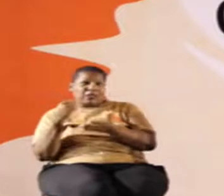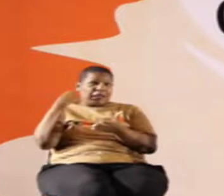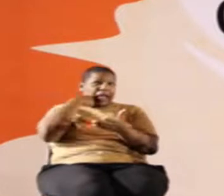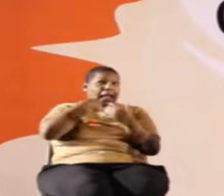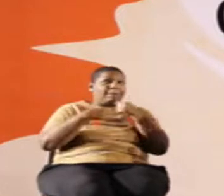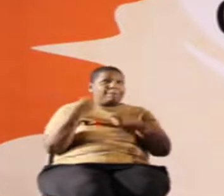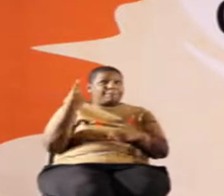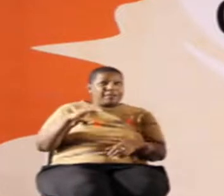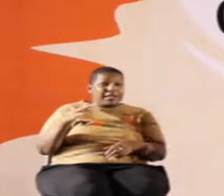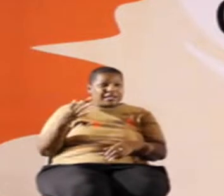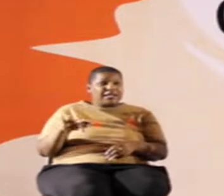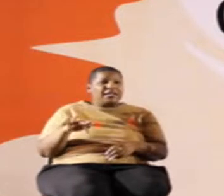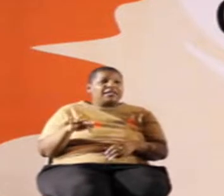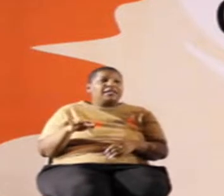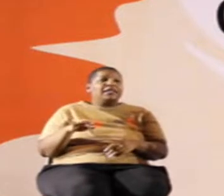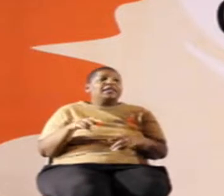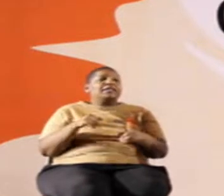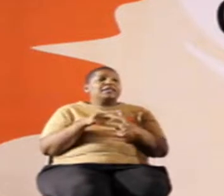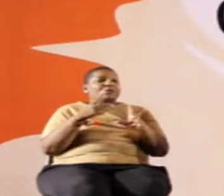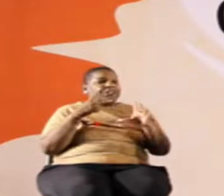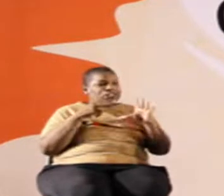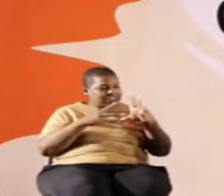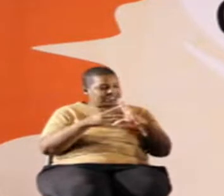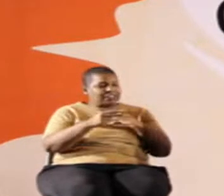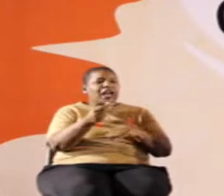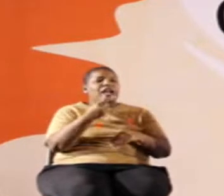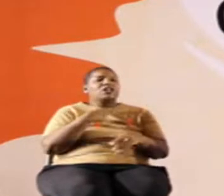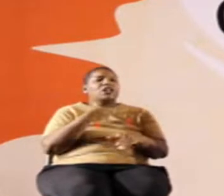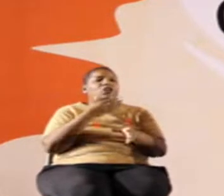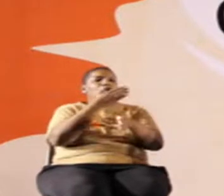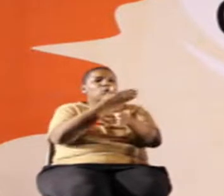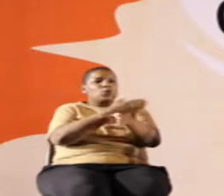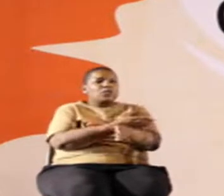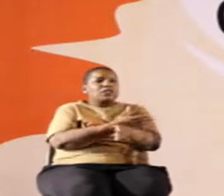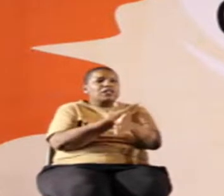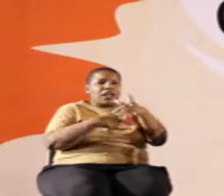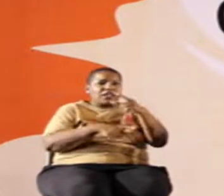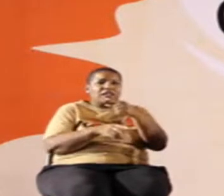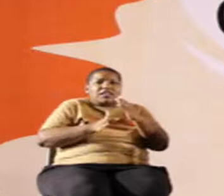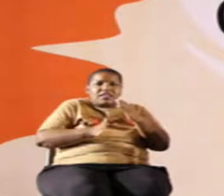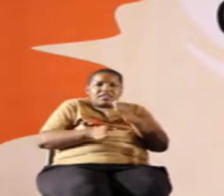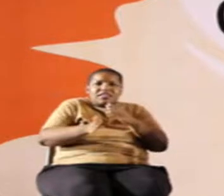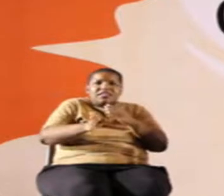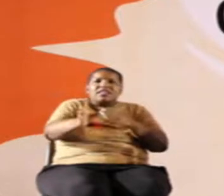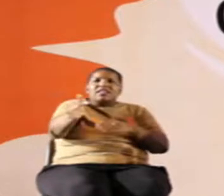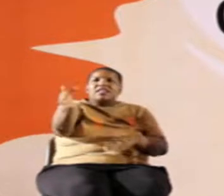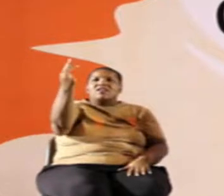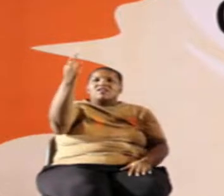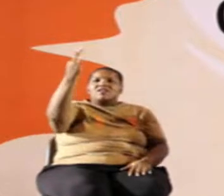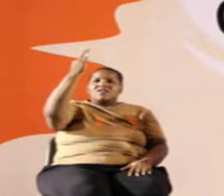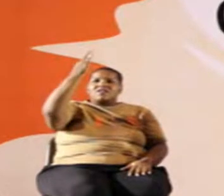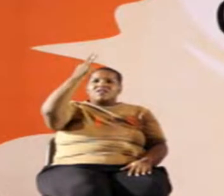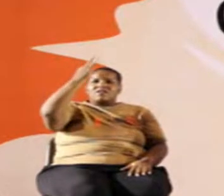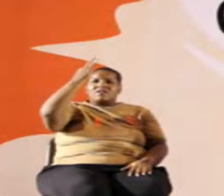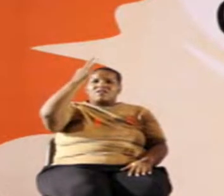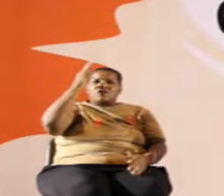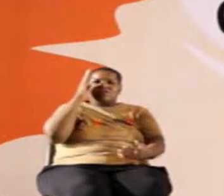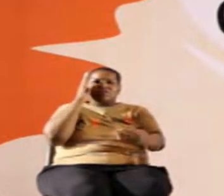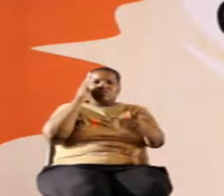noutras, sai daquela encruzilhada e segue com muita fé e com muita